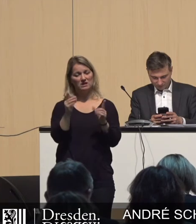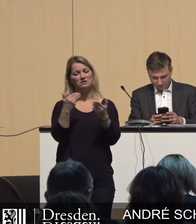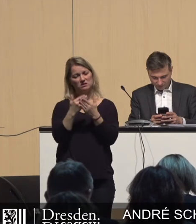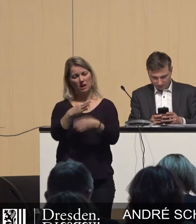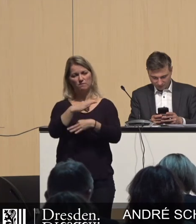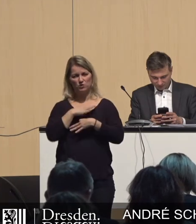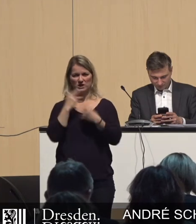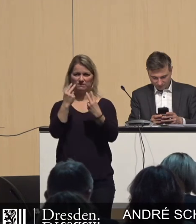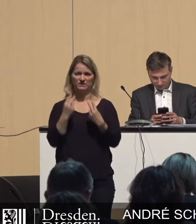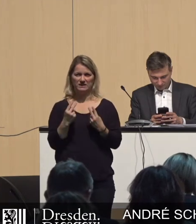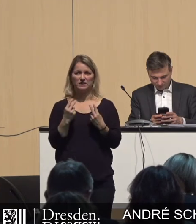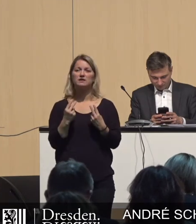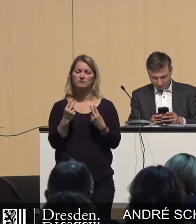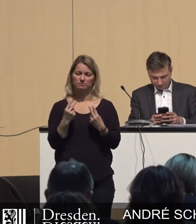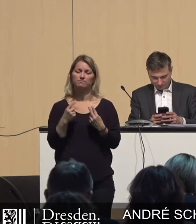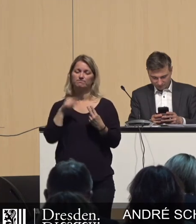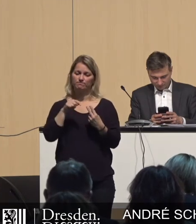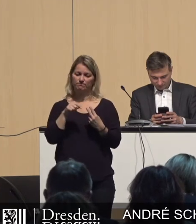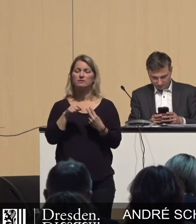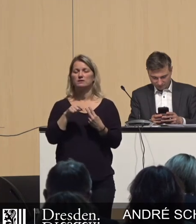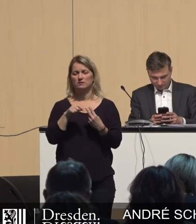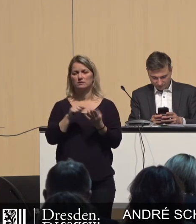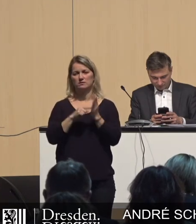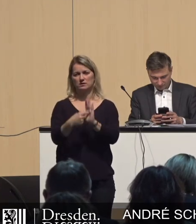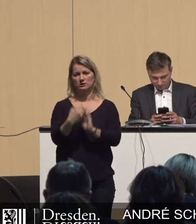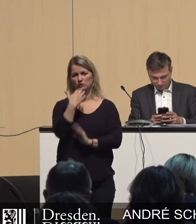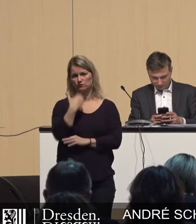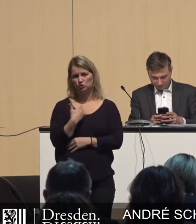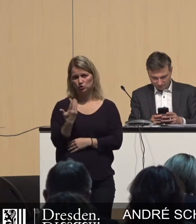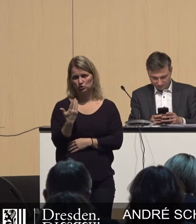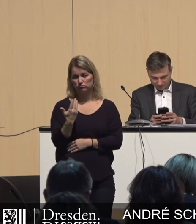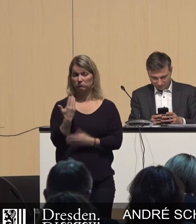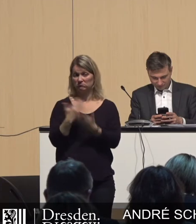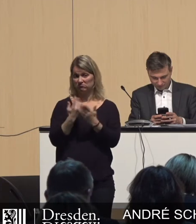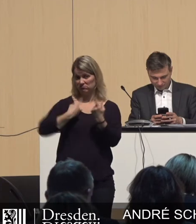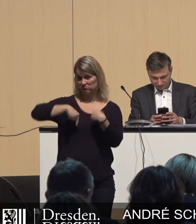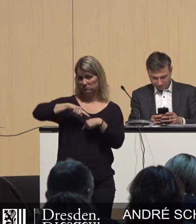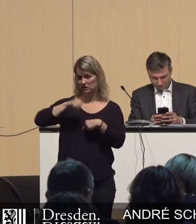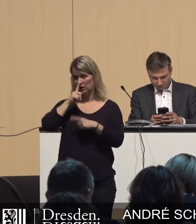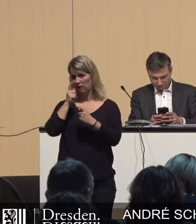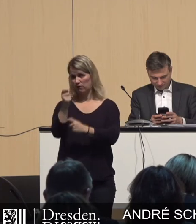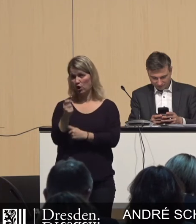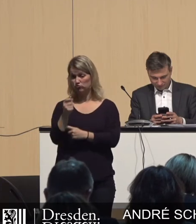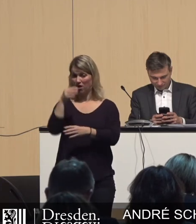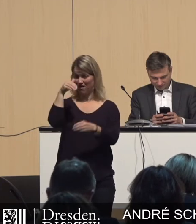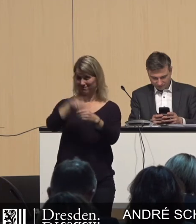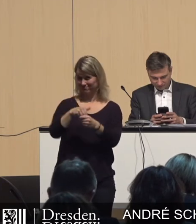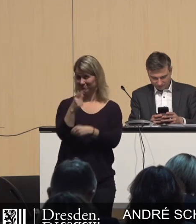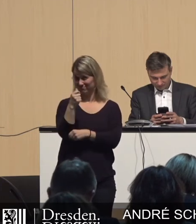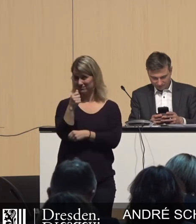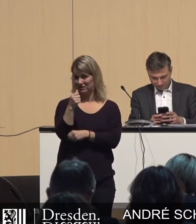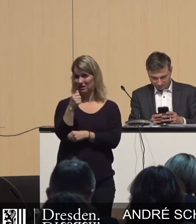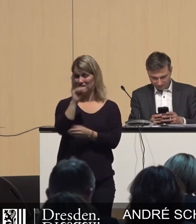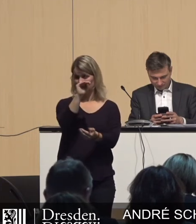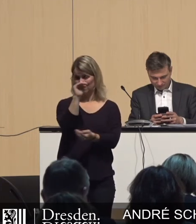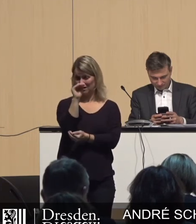wichtig, dass wir das hier auch entsprechend deutlich machen. Und deshalb schlagen wir vor, dass ein Drittel dieses Budgets